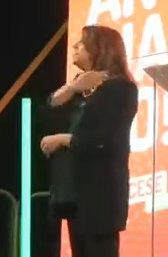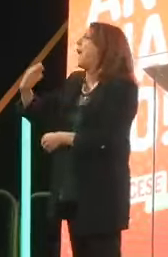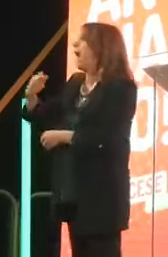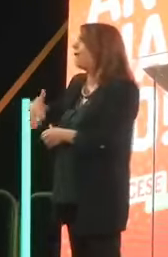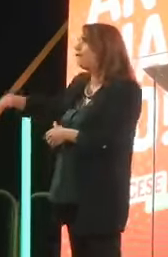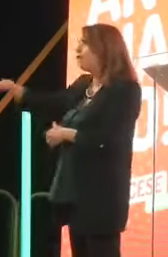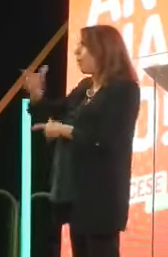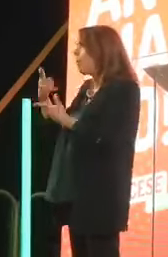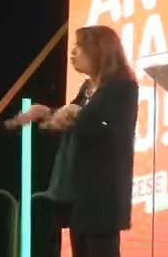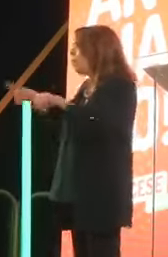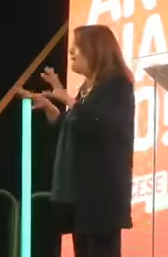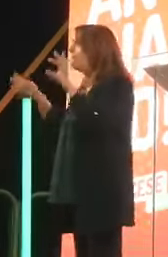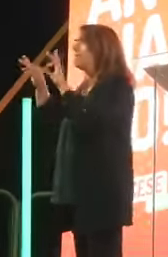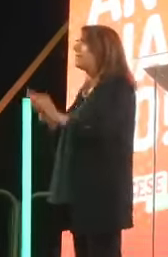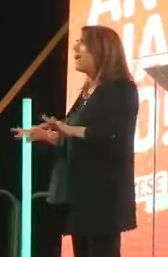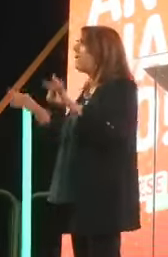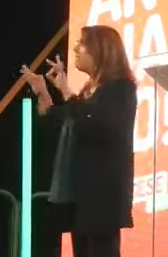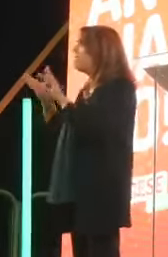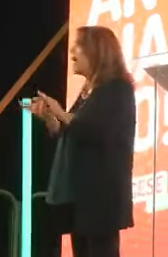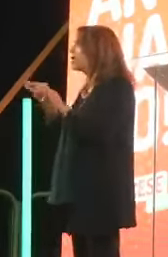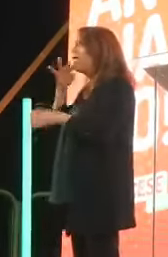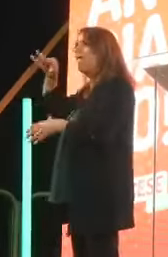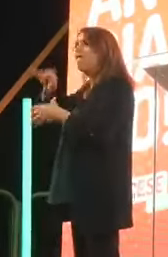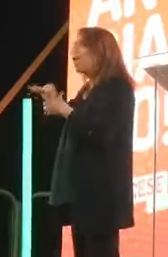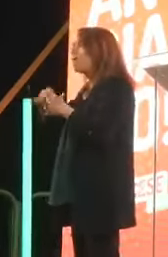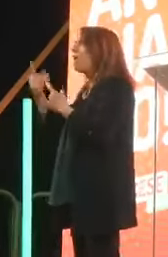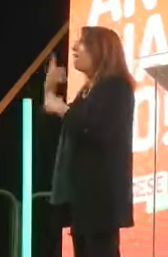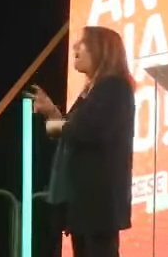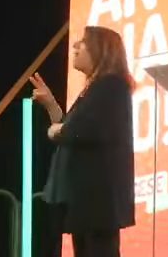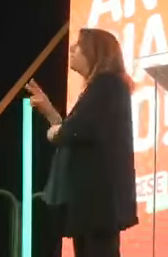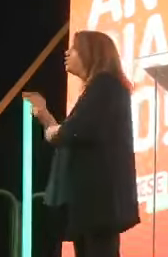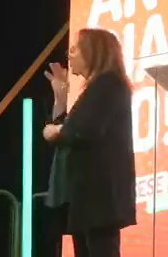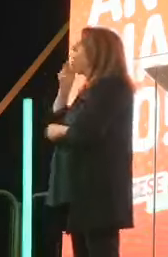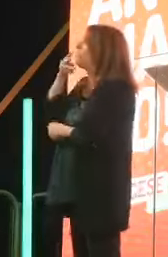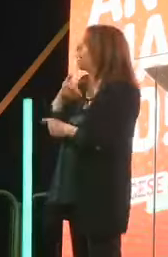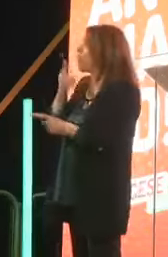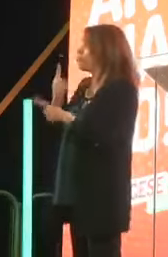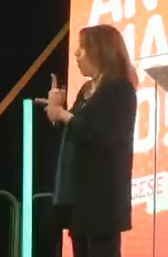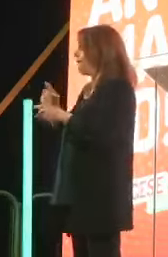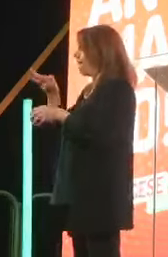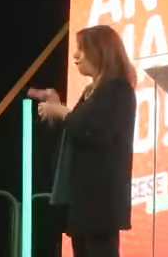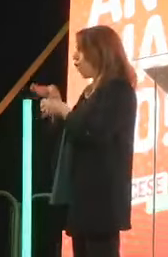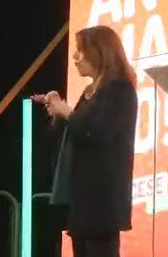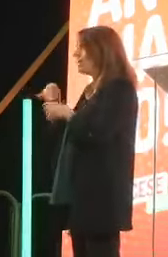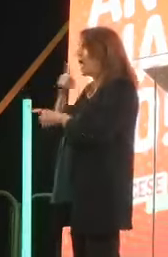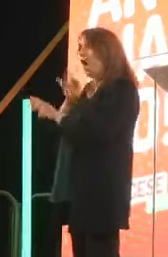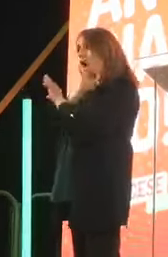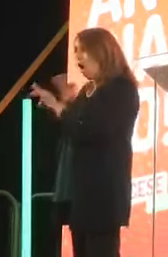domenica a venire a votare per Vito o per Michele.